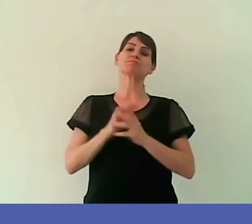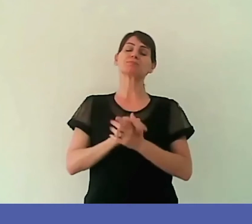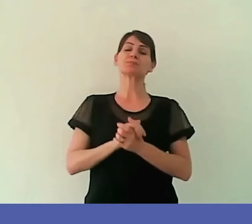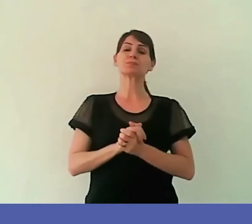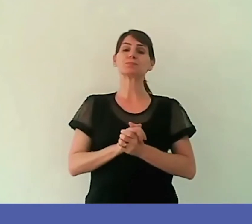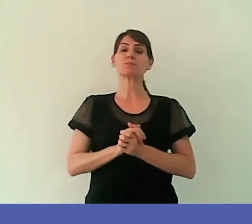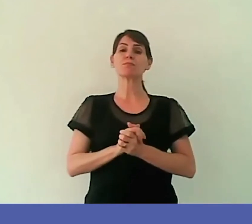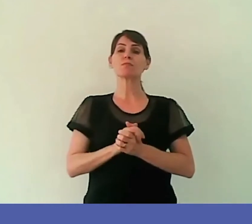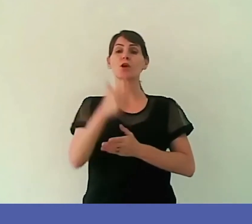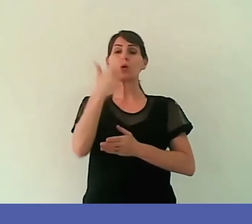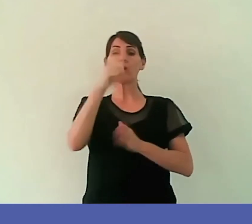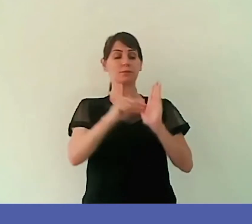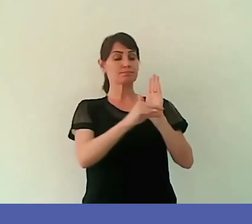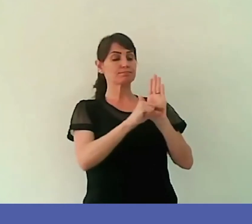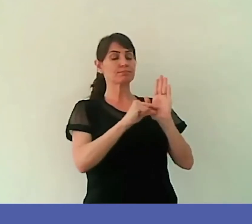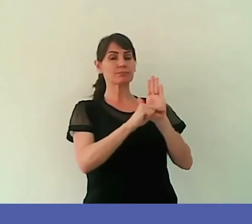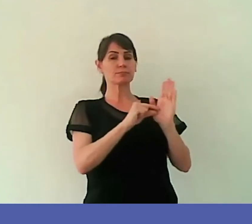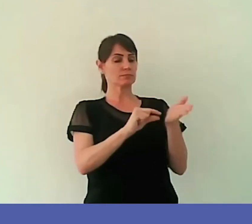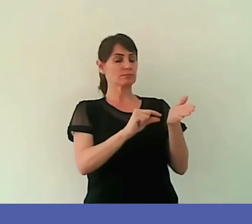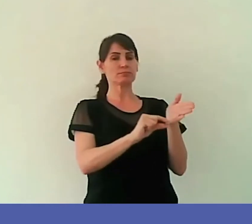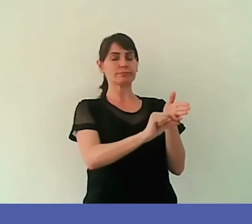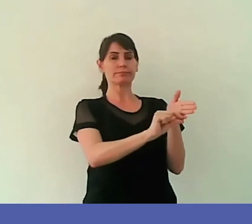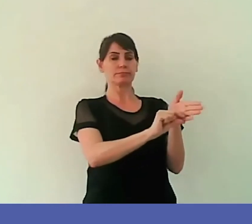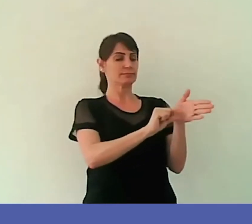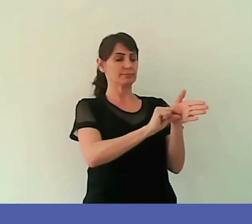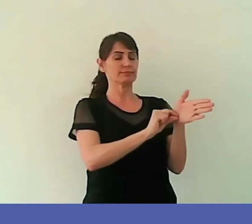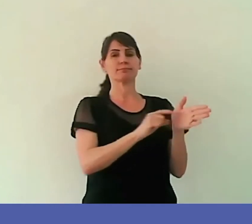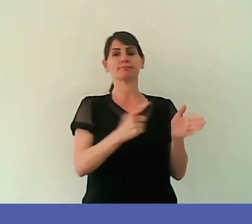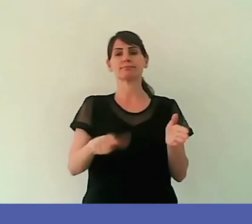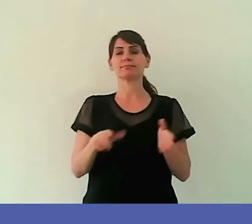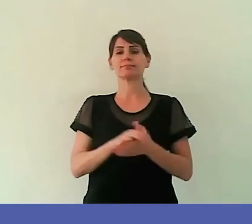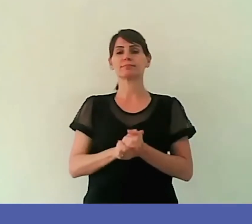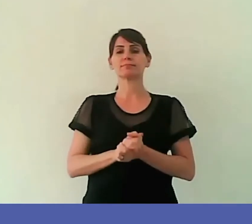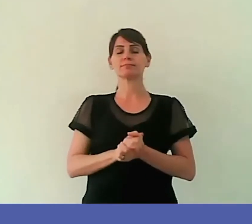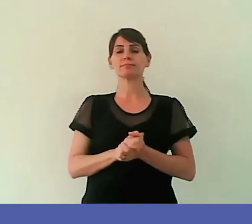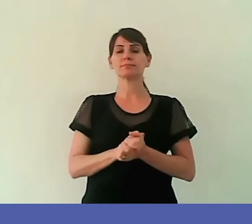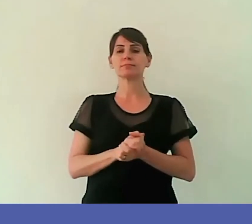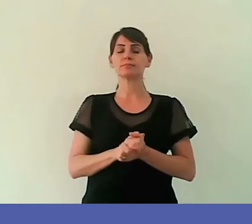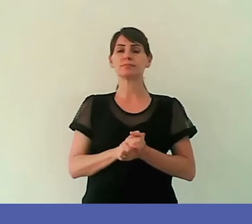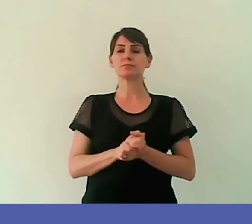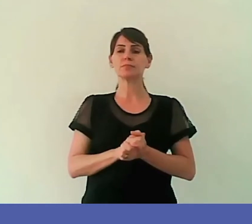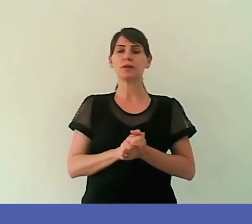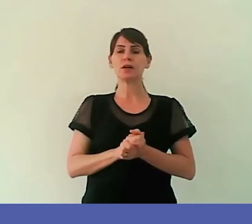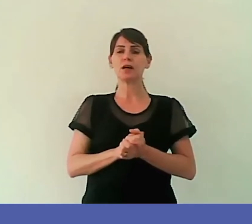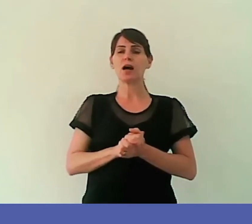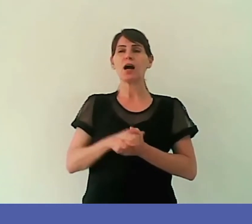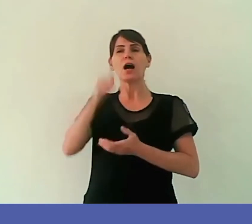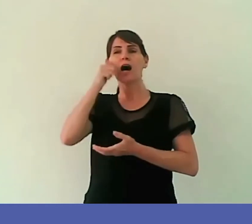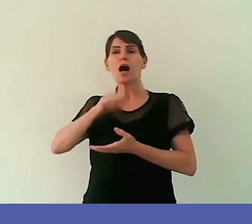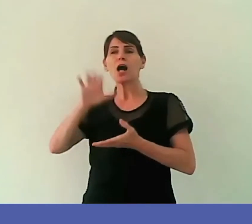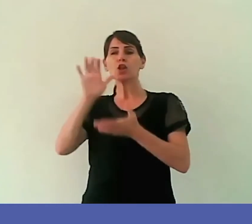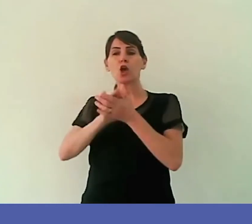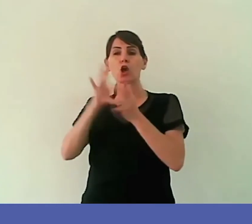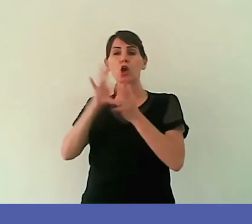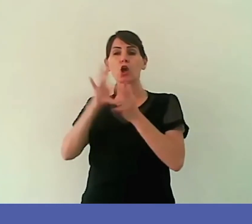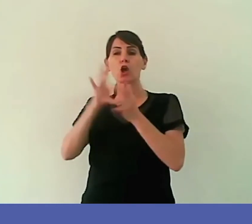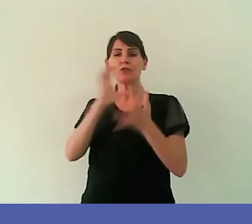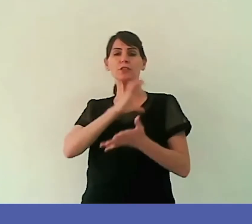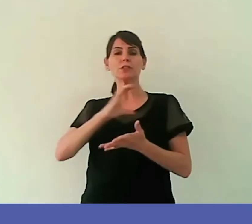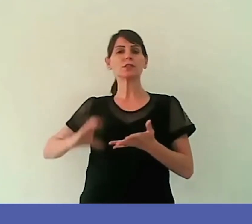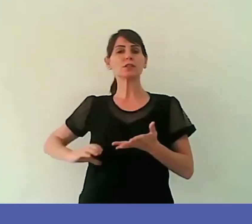terminar de ler essa nota. Então, segundo os versículos 8 e 9, a esposa, a noiva de Cristo, aqui